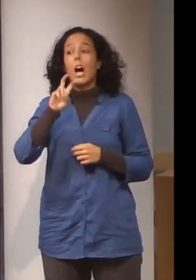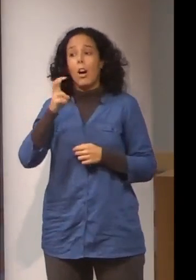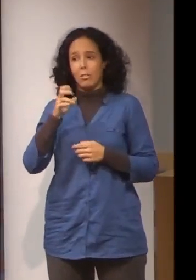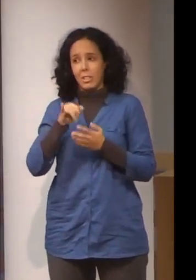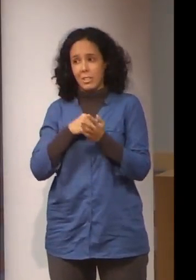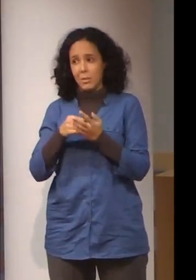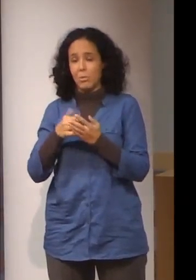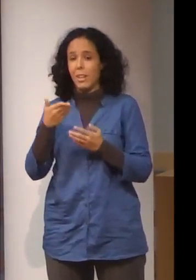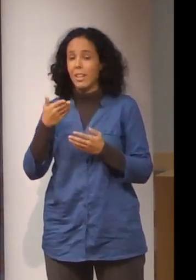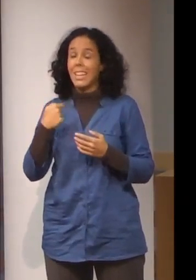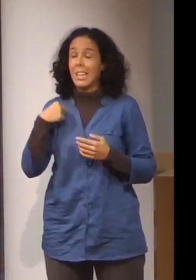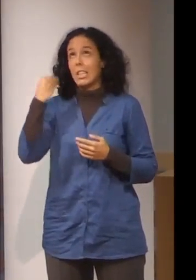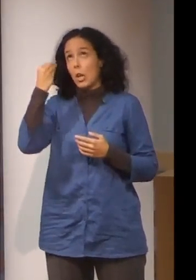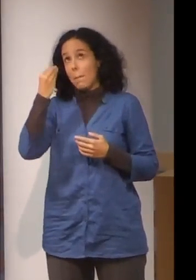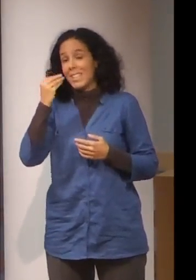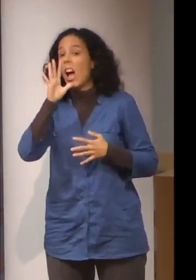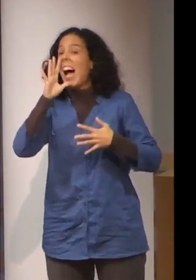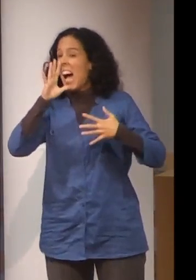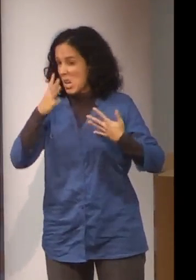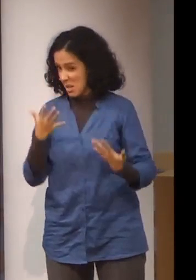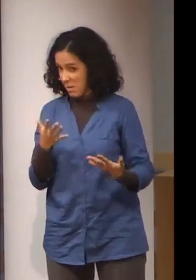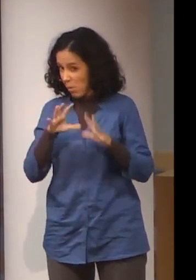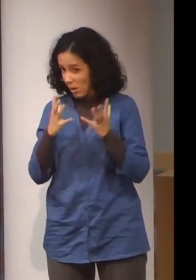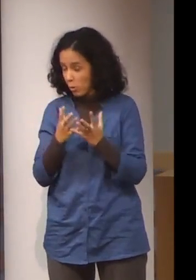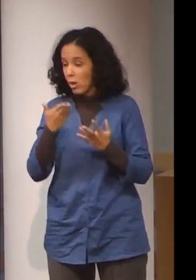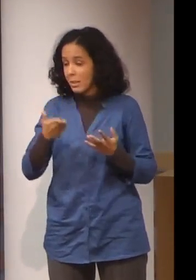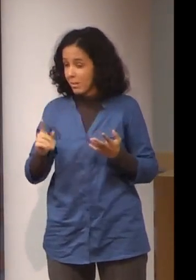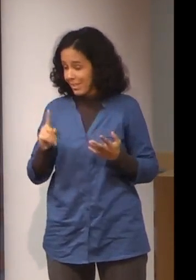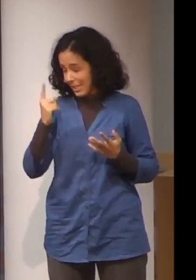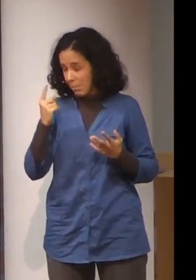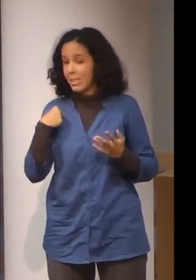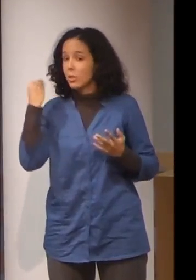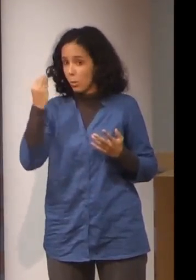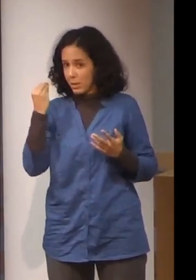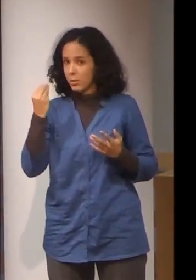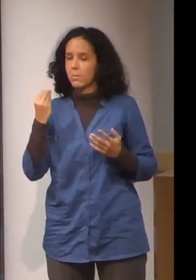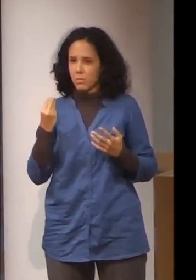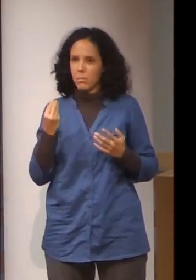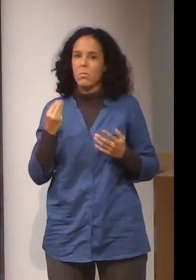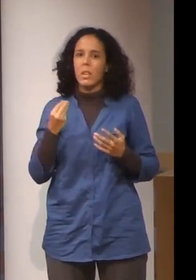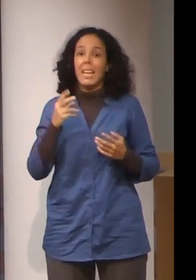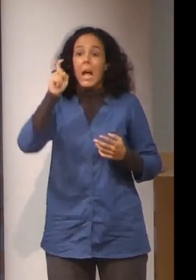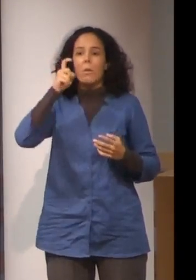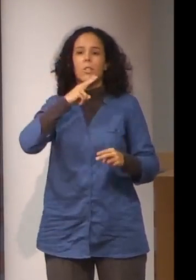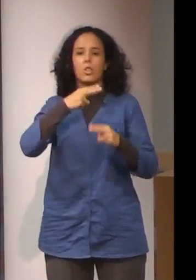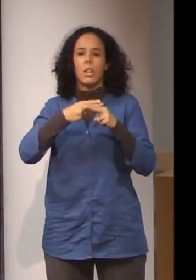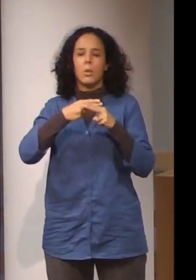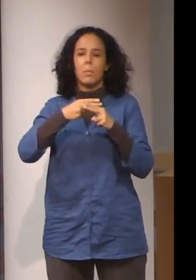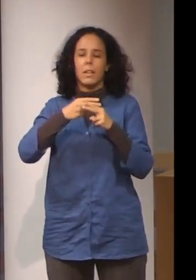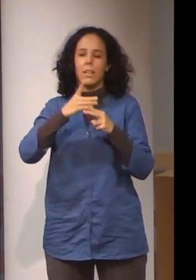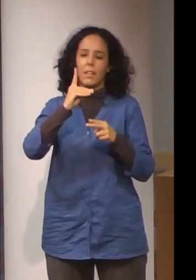Otra asignatura creo que es la más importante hoy por hoy,